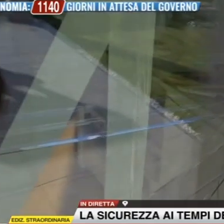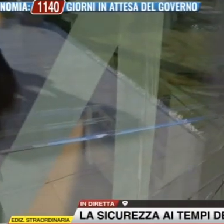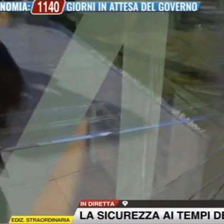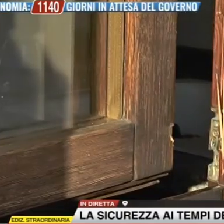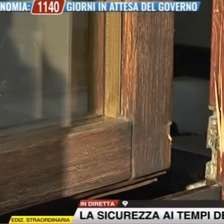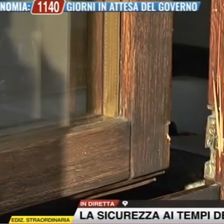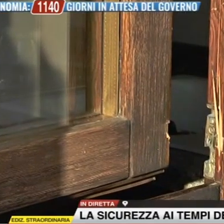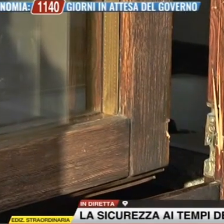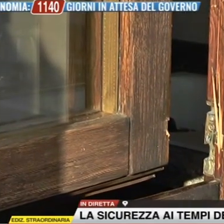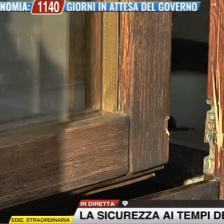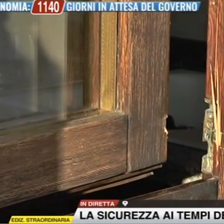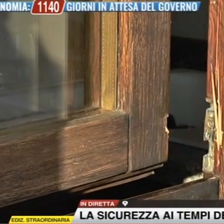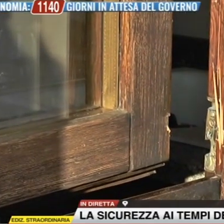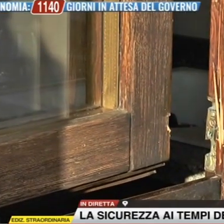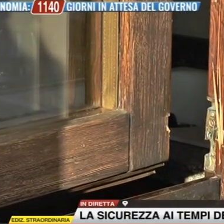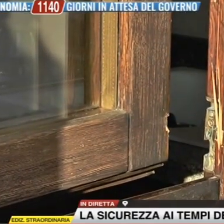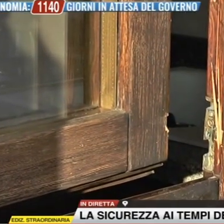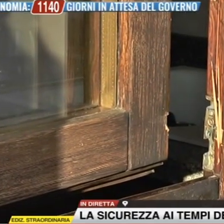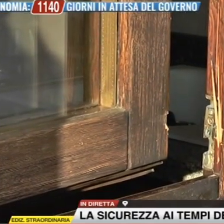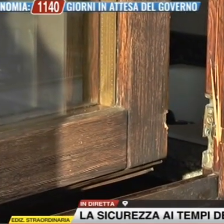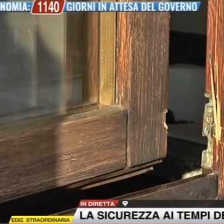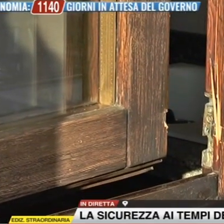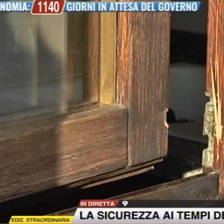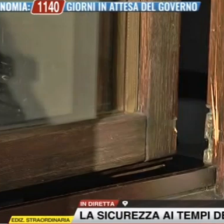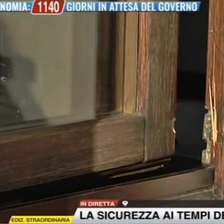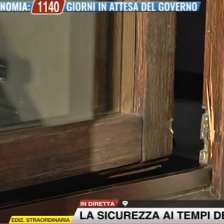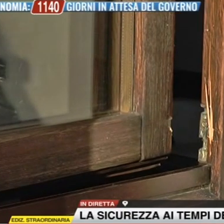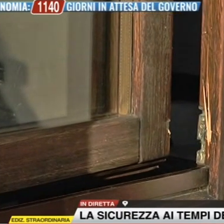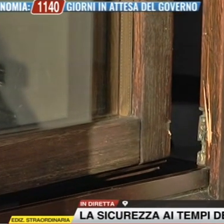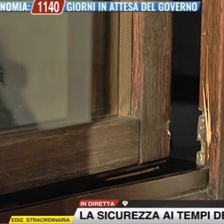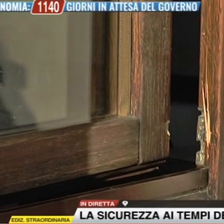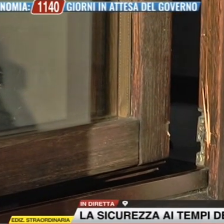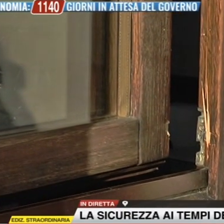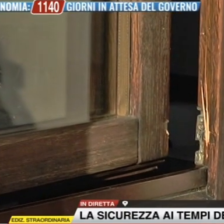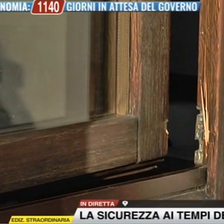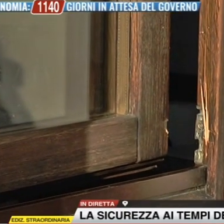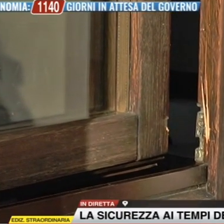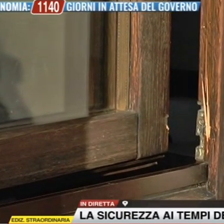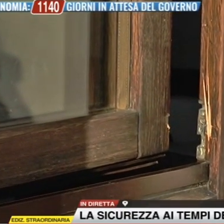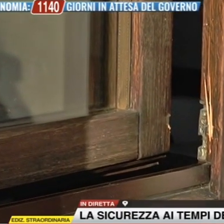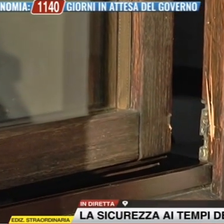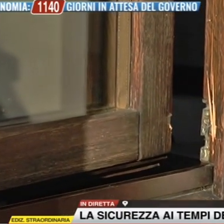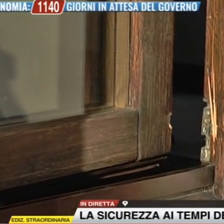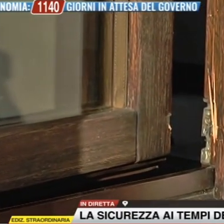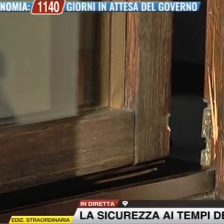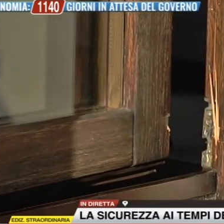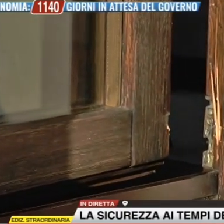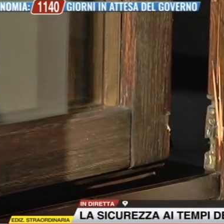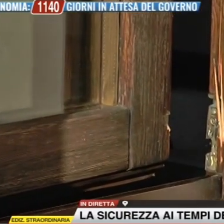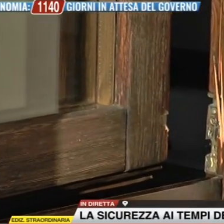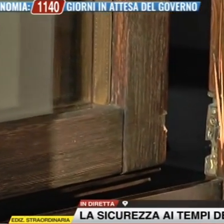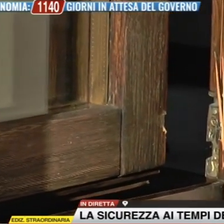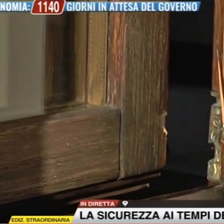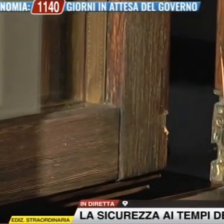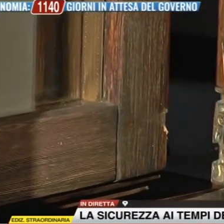pubblicità, è importante ovviamente avere anche chi lo se lo può permettere un sistema di allarme, un sistema, però spesso questo non basta.